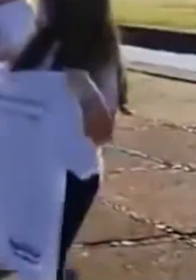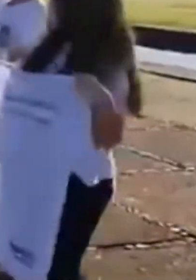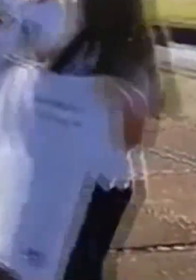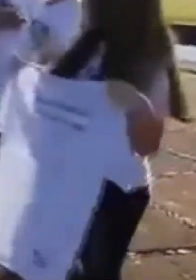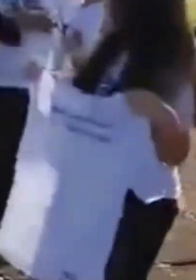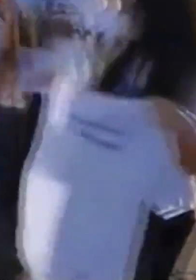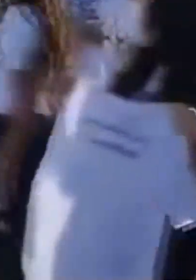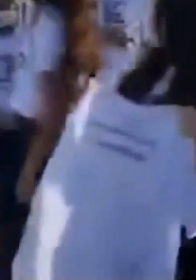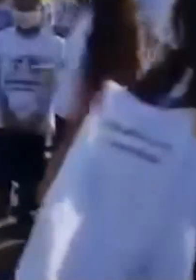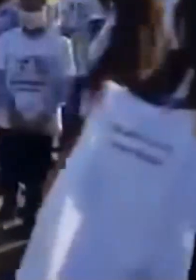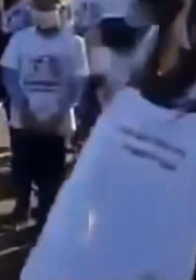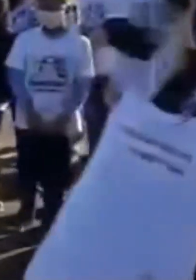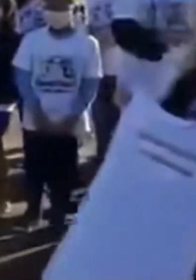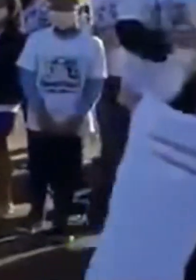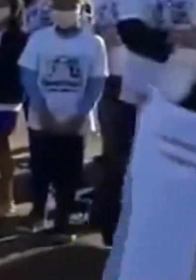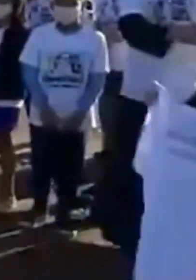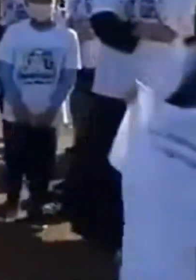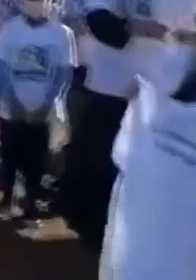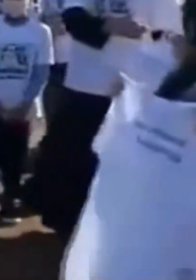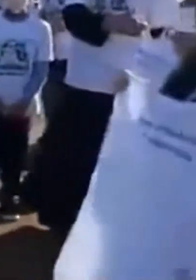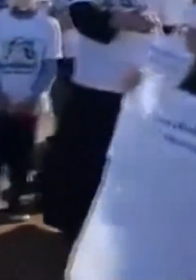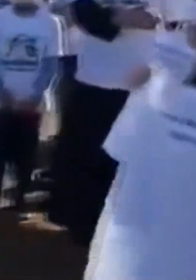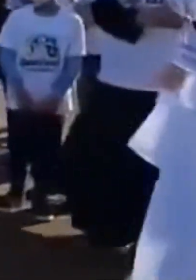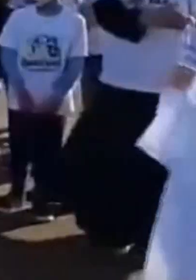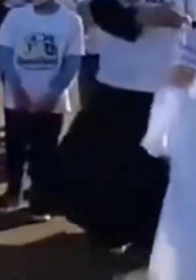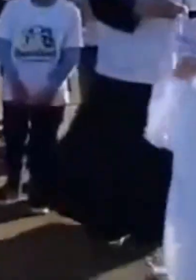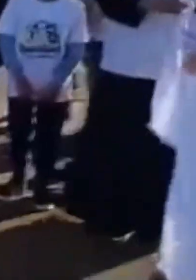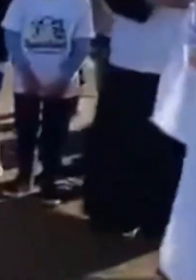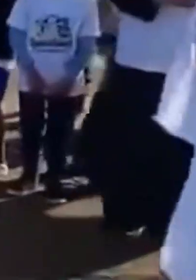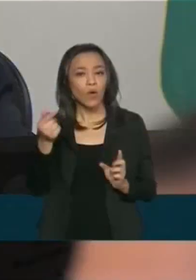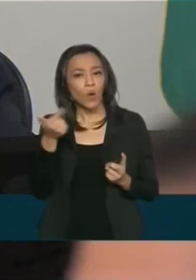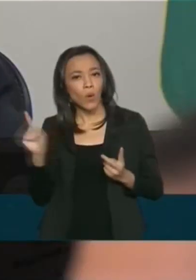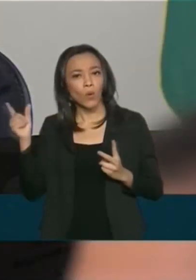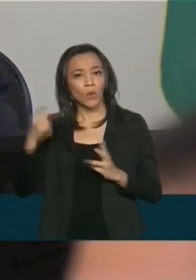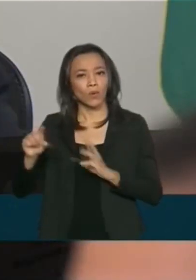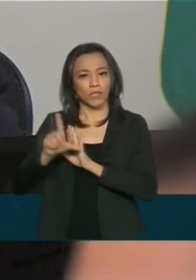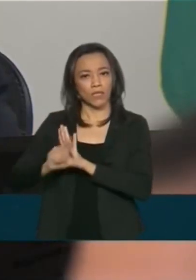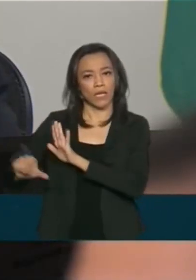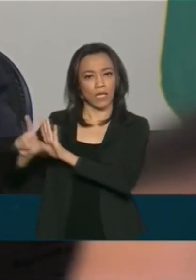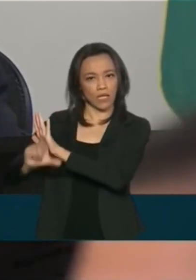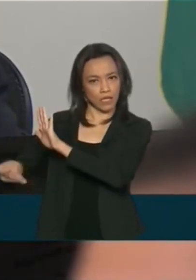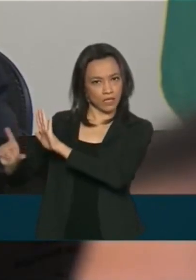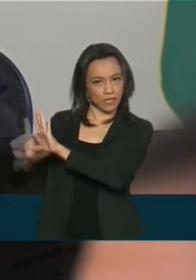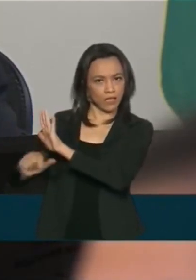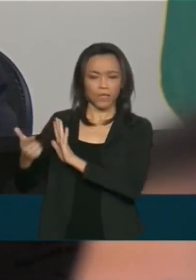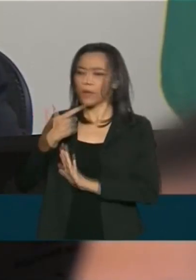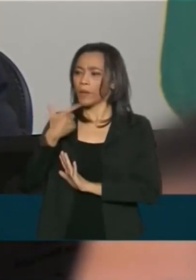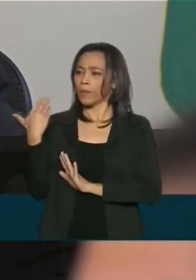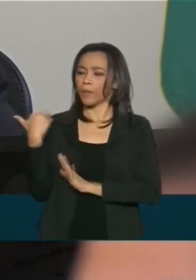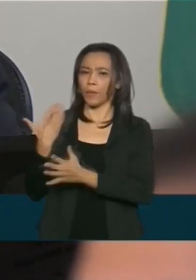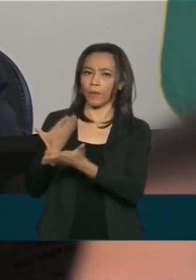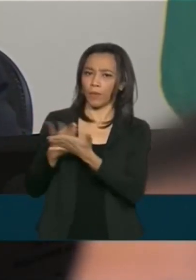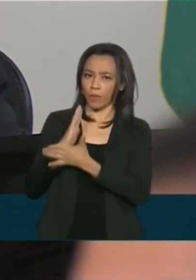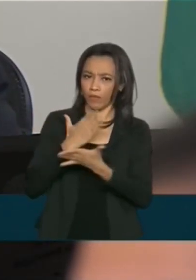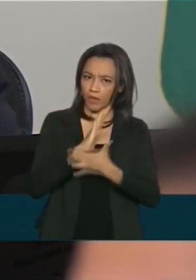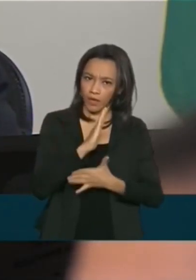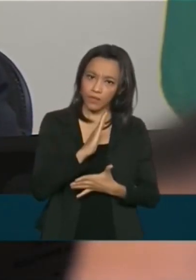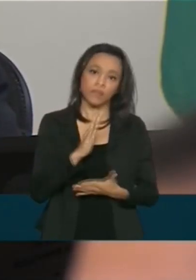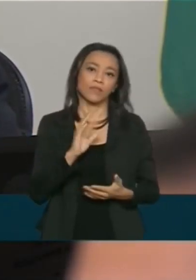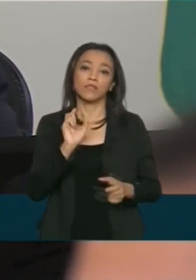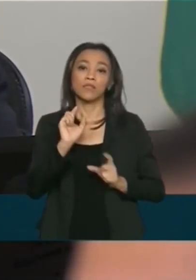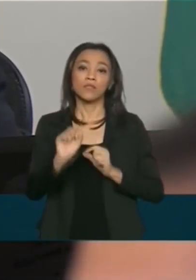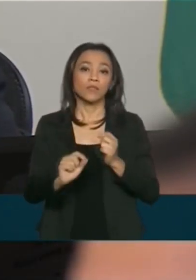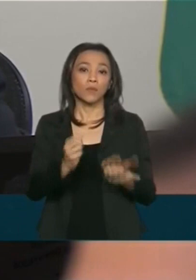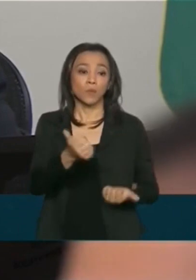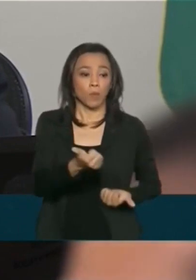de aprehensión es inconcebible y si ocurriera sería una afronta a la autoridad máxima que pudiera tener consecuencias imprevisibles